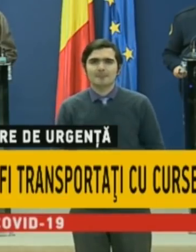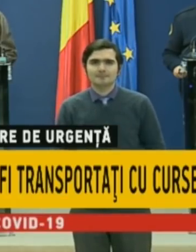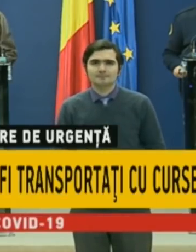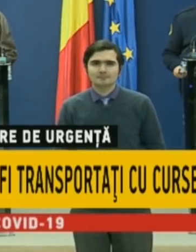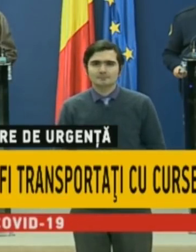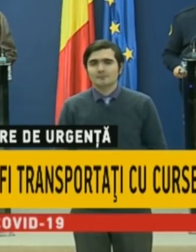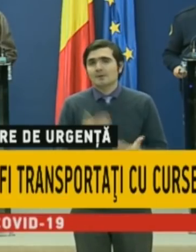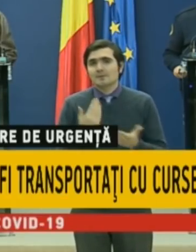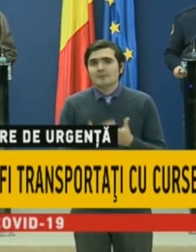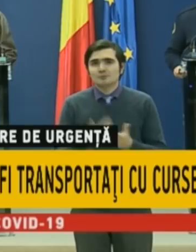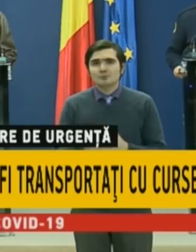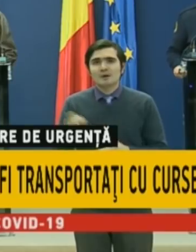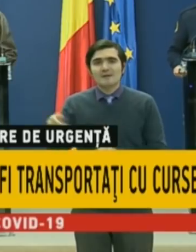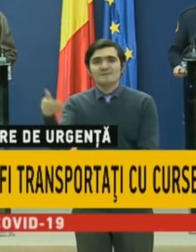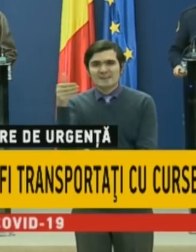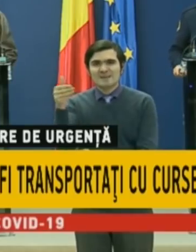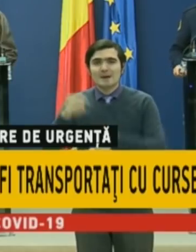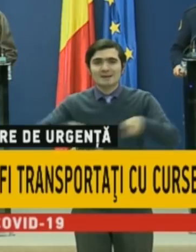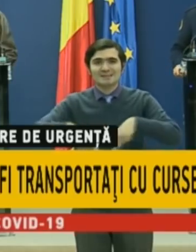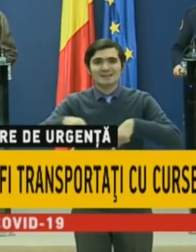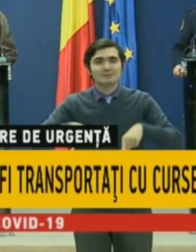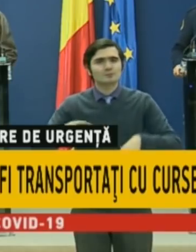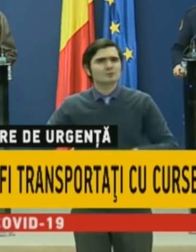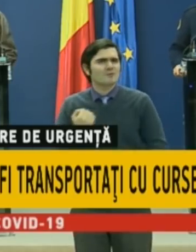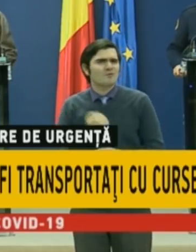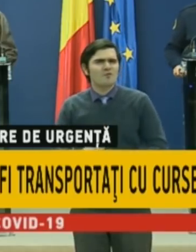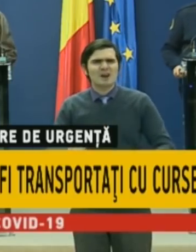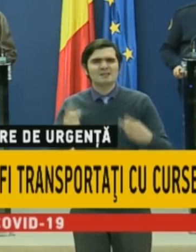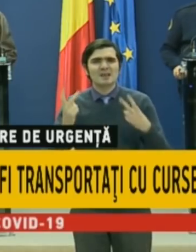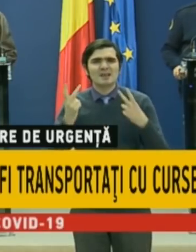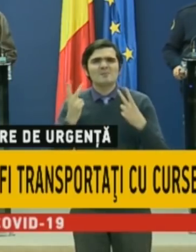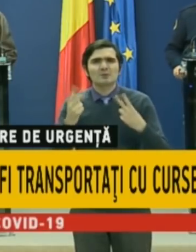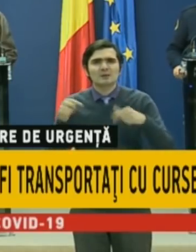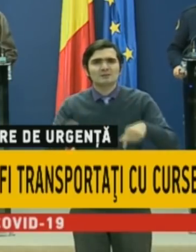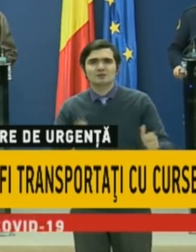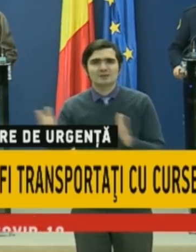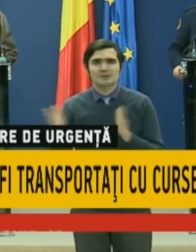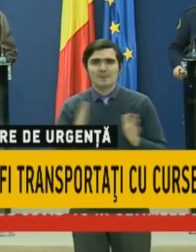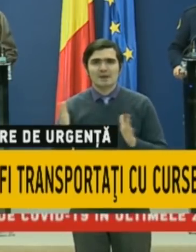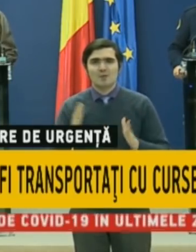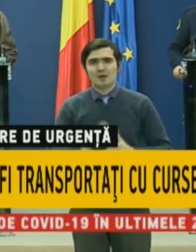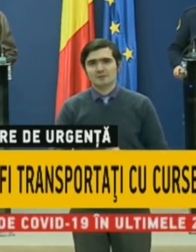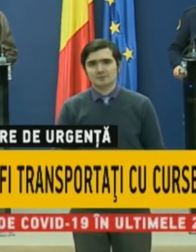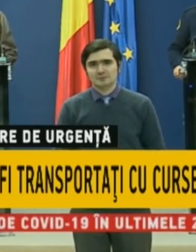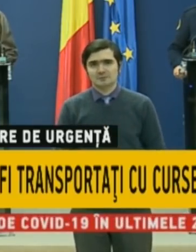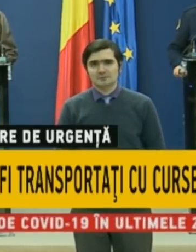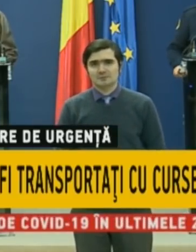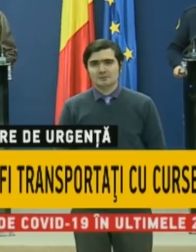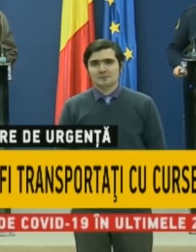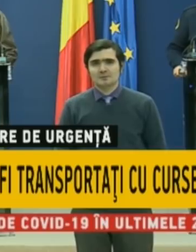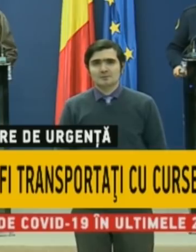Pentru că transportatorii sunt extrem de importanți în această perioadă.